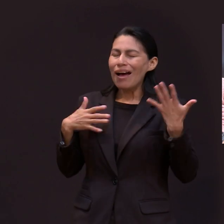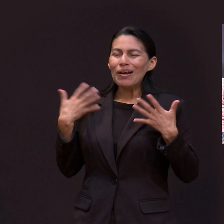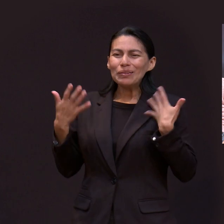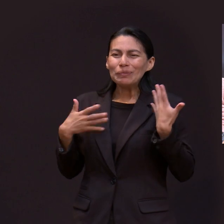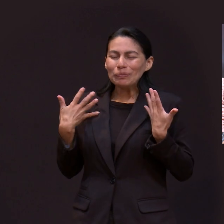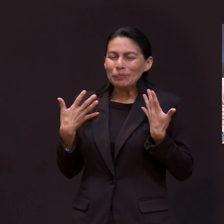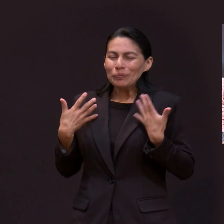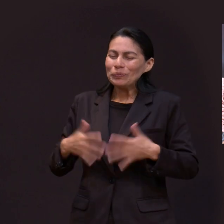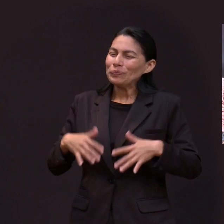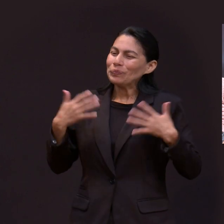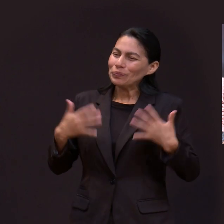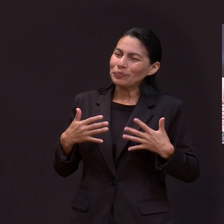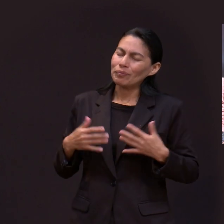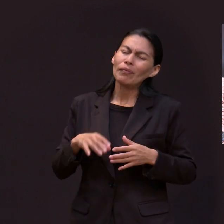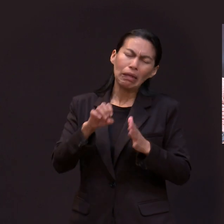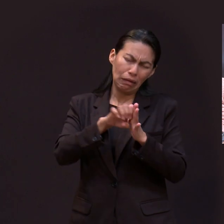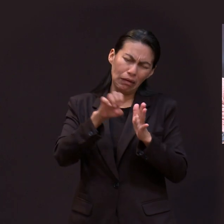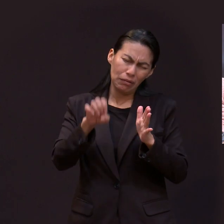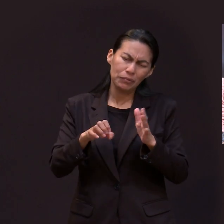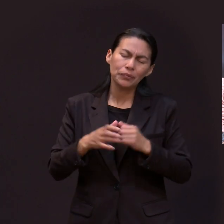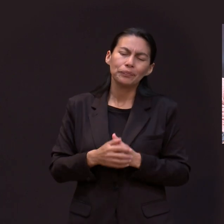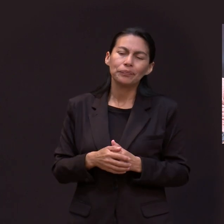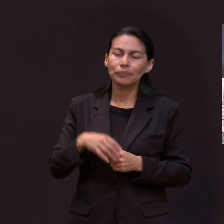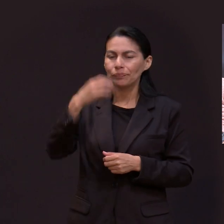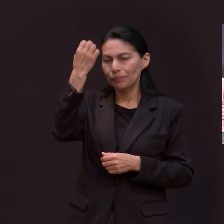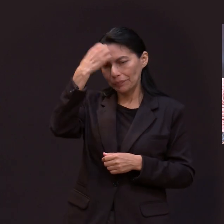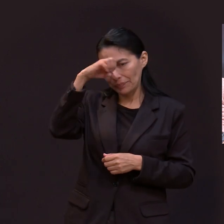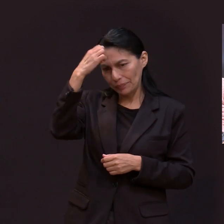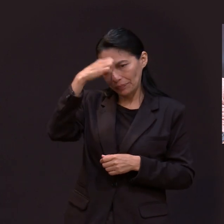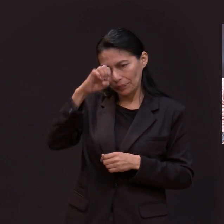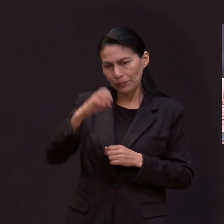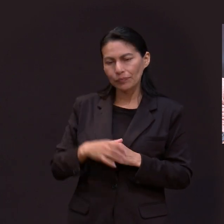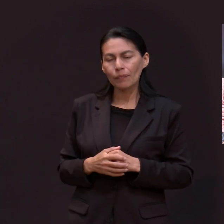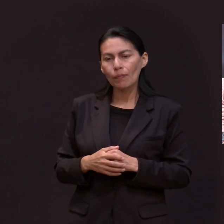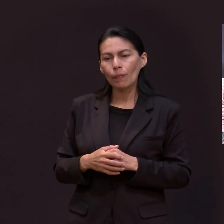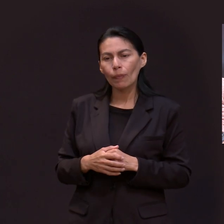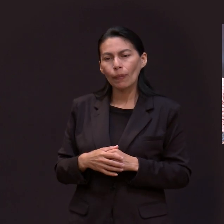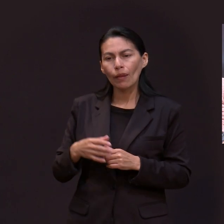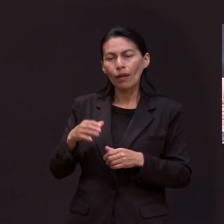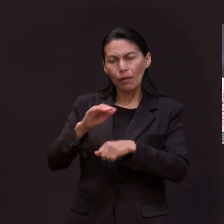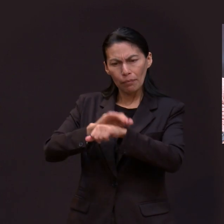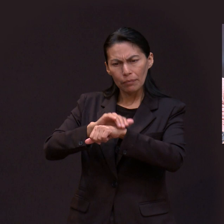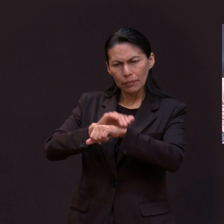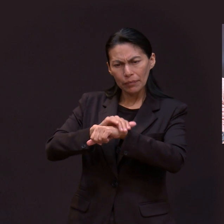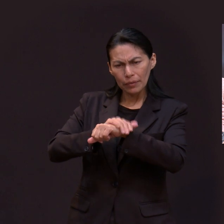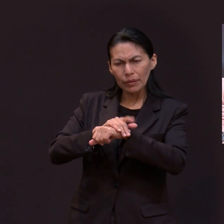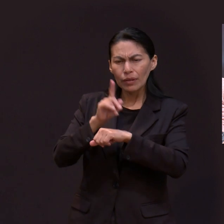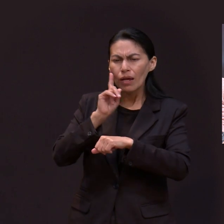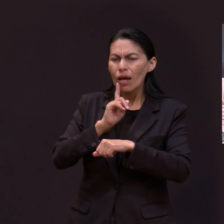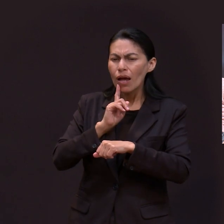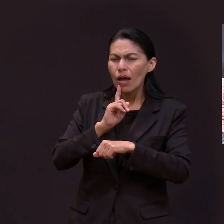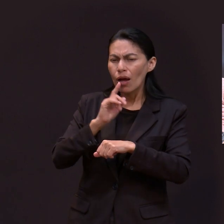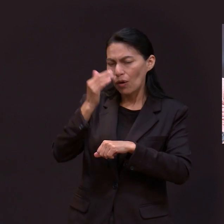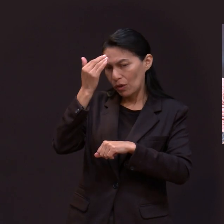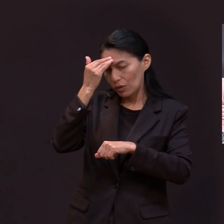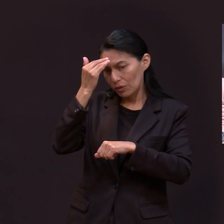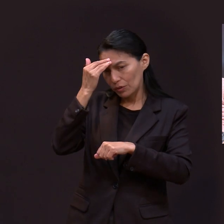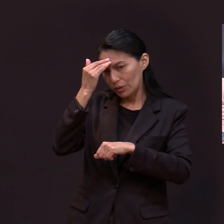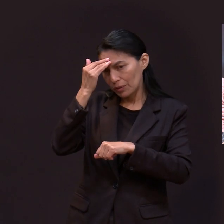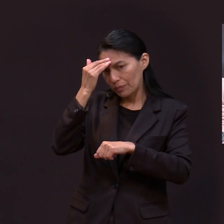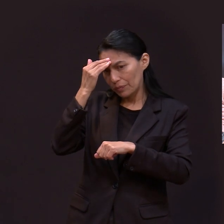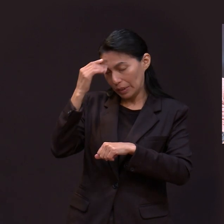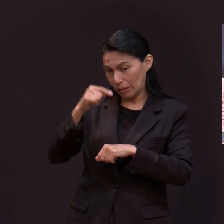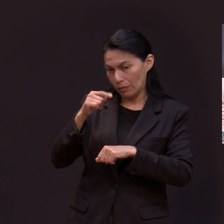cuando a mí me hablan y me dicen por ejemplo tengo una experiencia como estaba conocí a una amiga